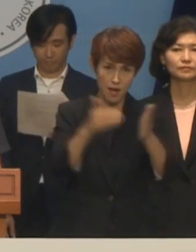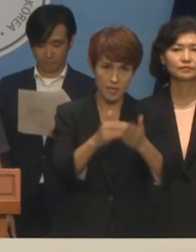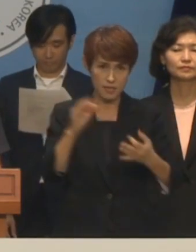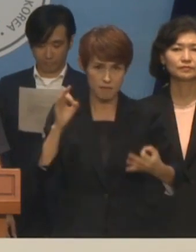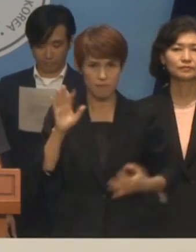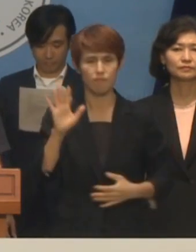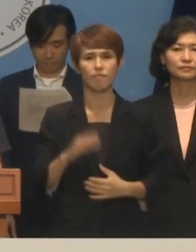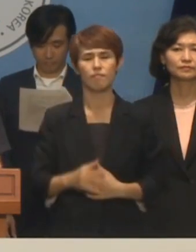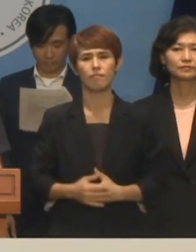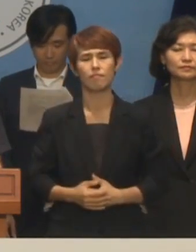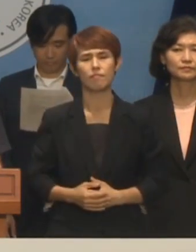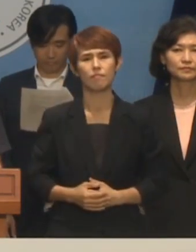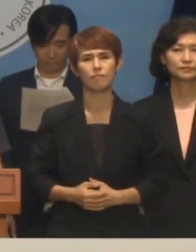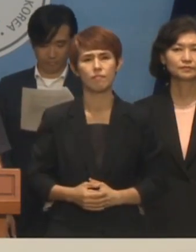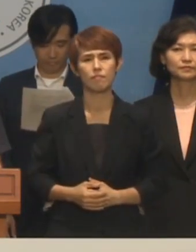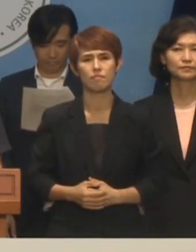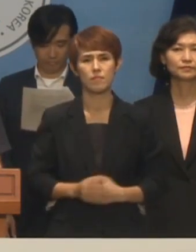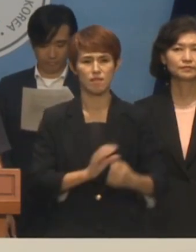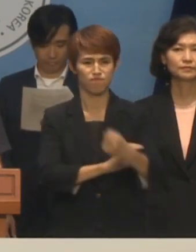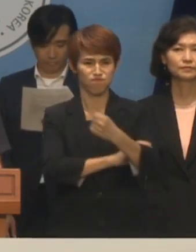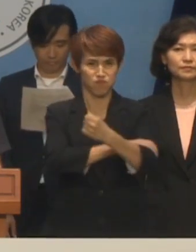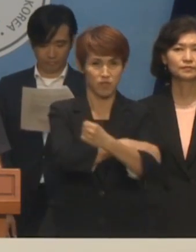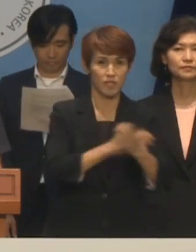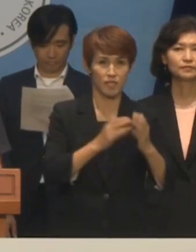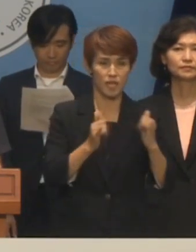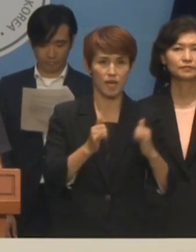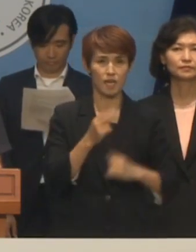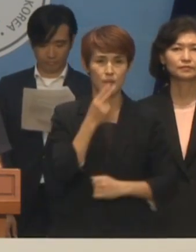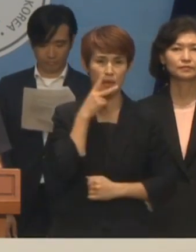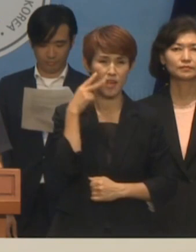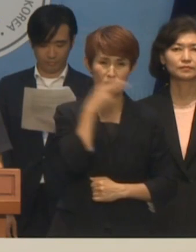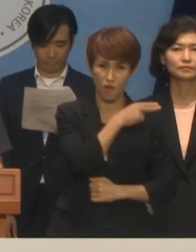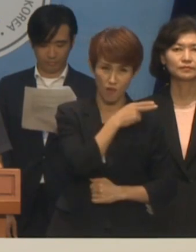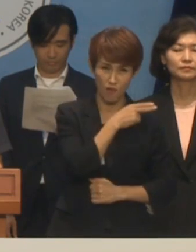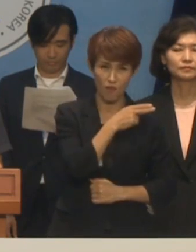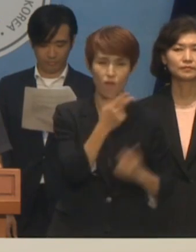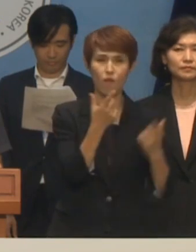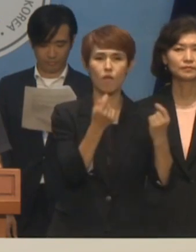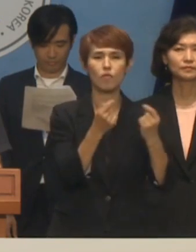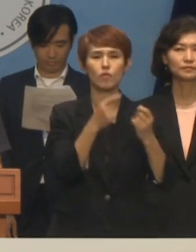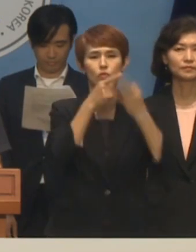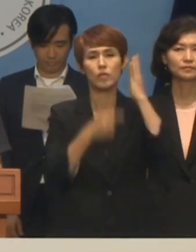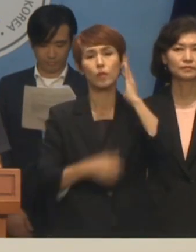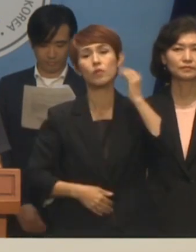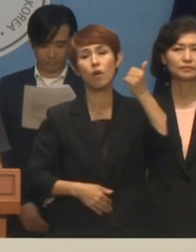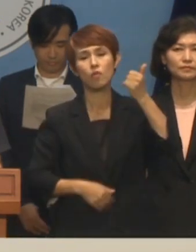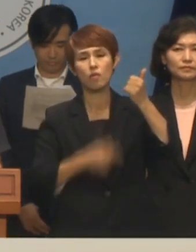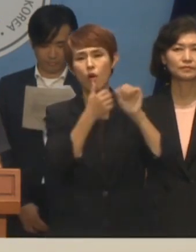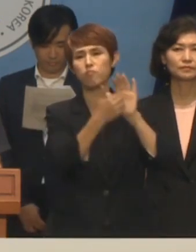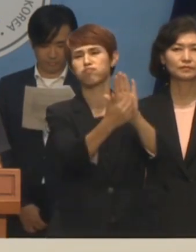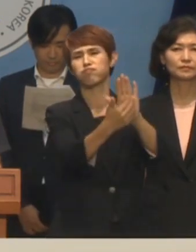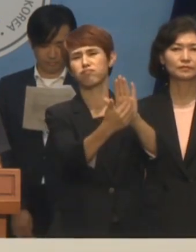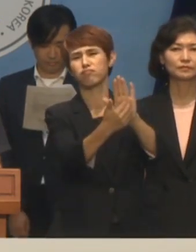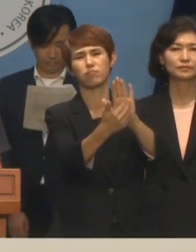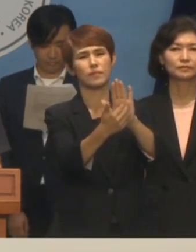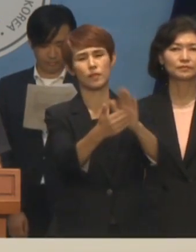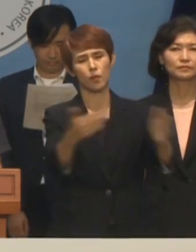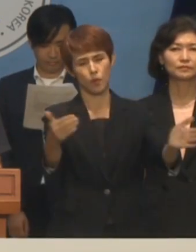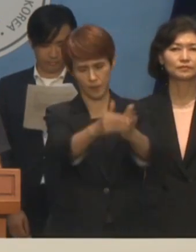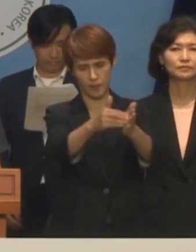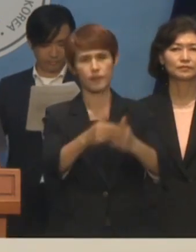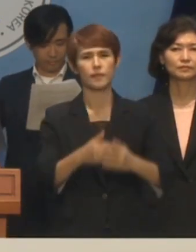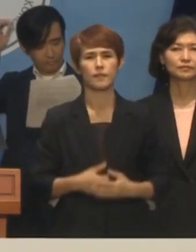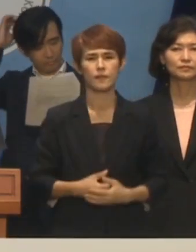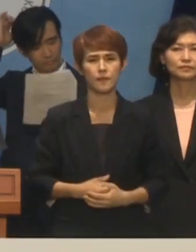것입니다. 어느 권력자가 담배를 끊었던 이유처럼 윤석열 대통령도 거부권을 남발하는 것을 끊어야